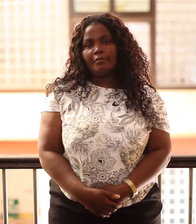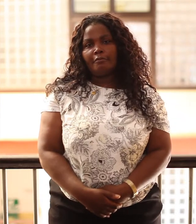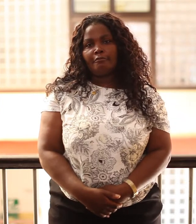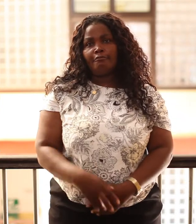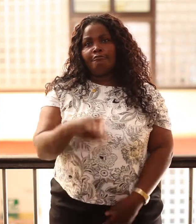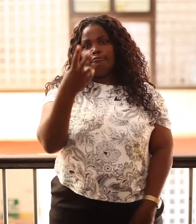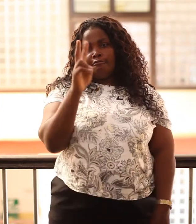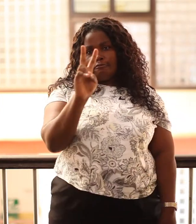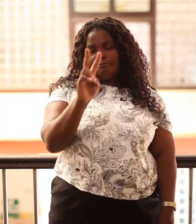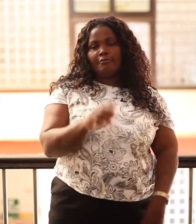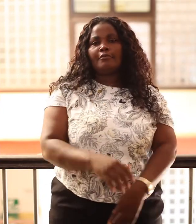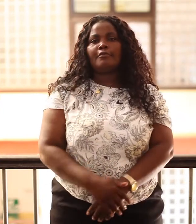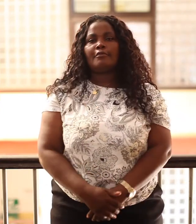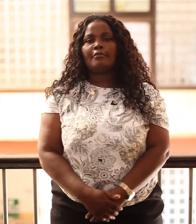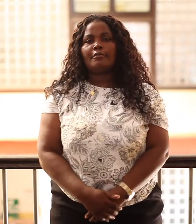2.